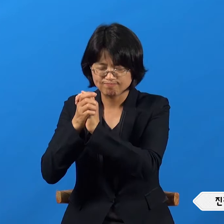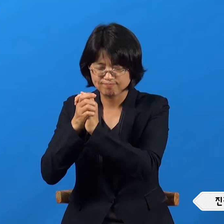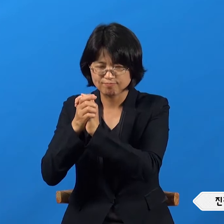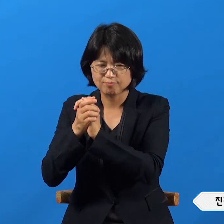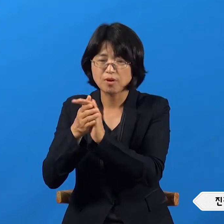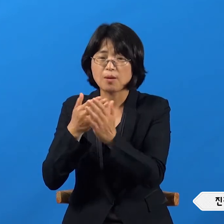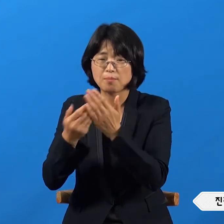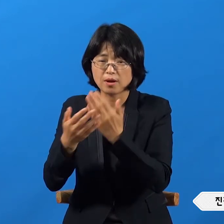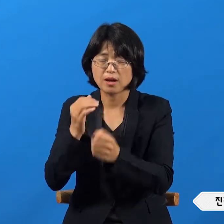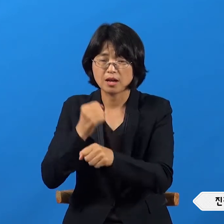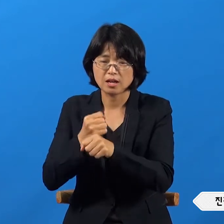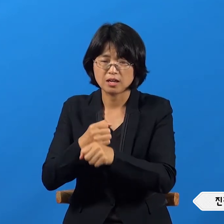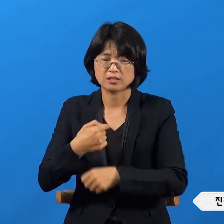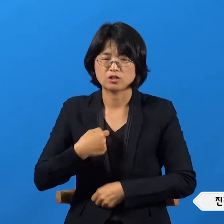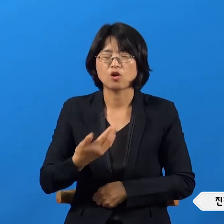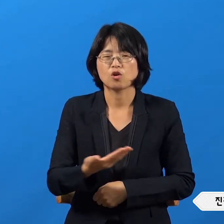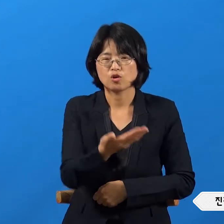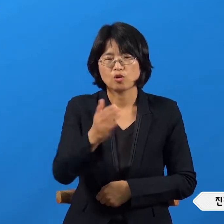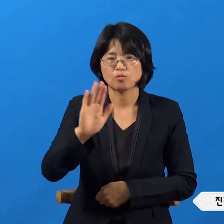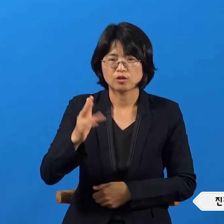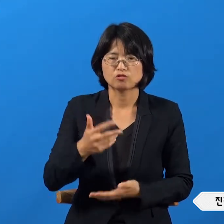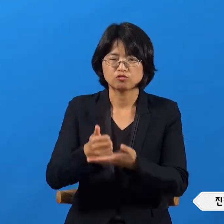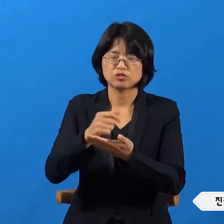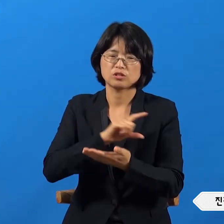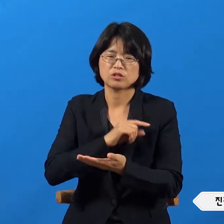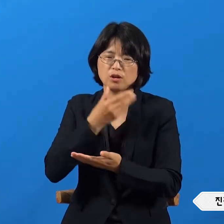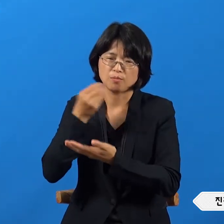이름으로 축원합니다. 기도합니다.